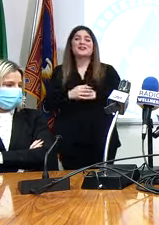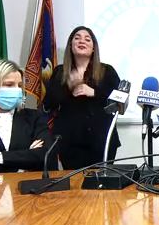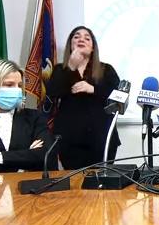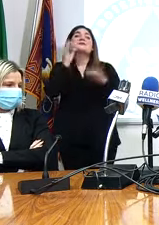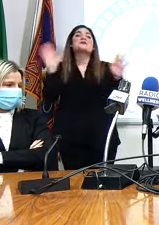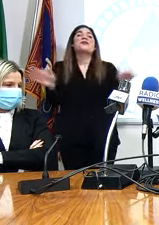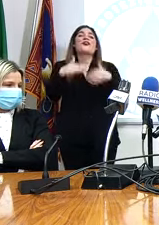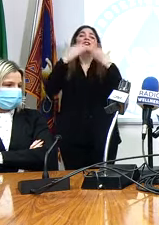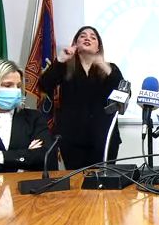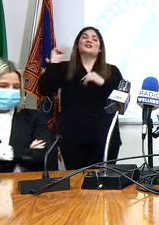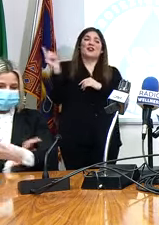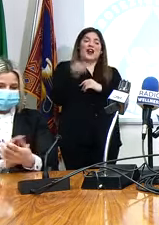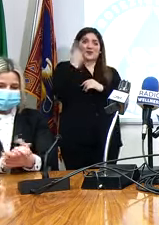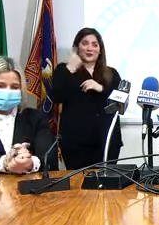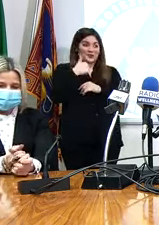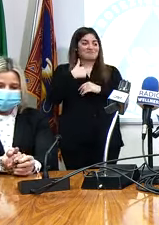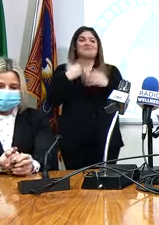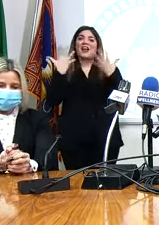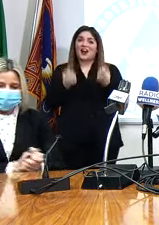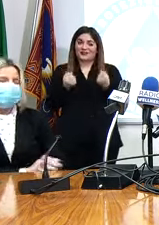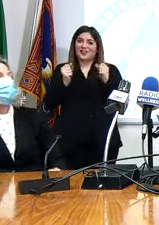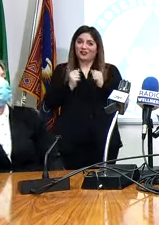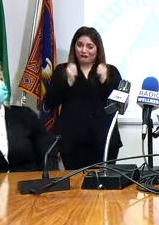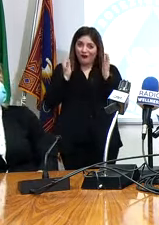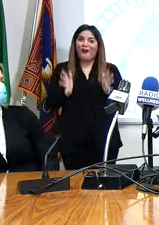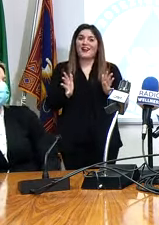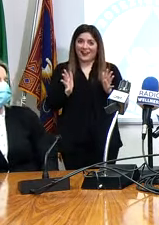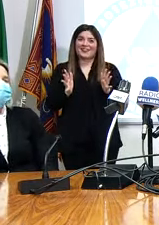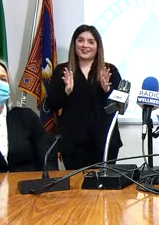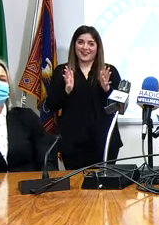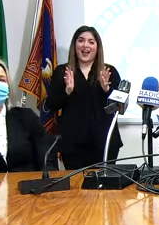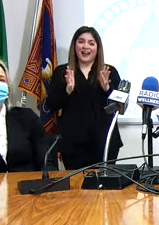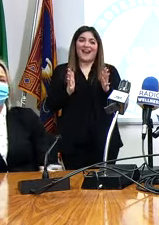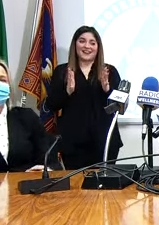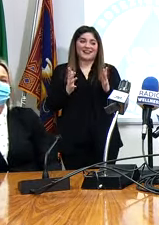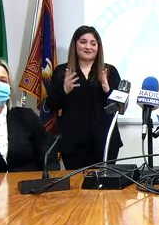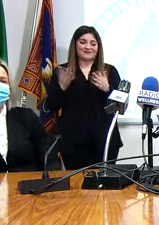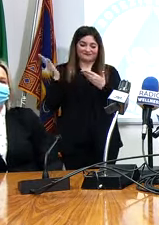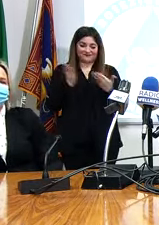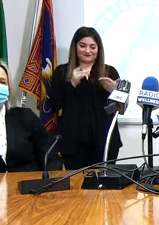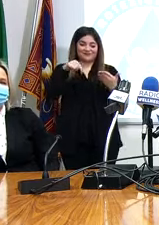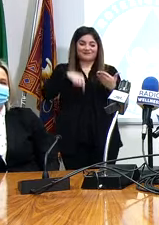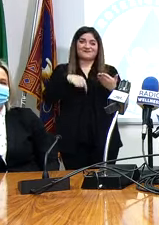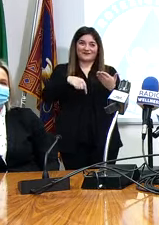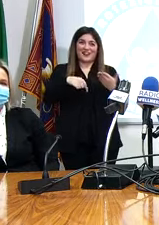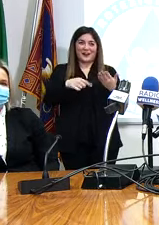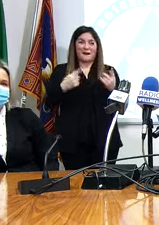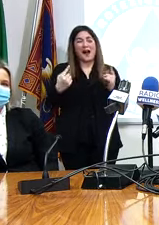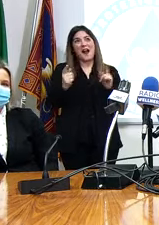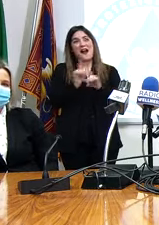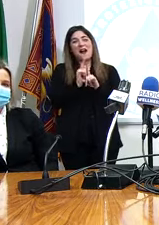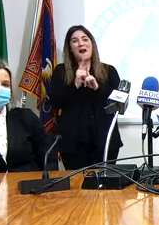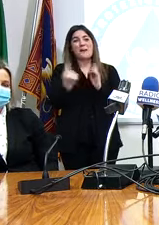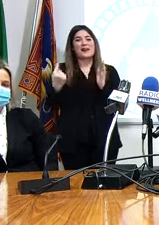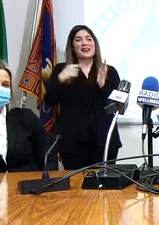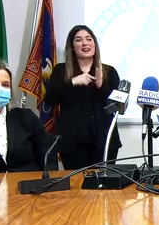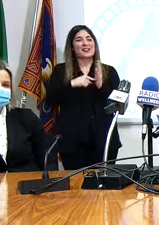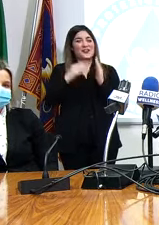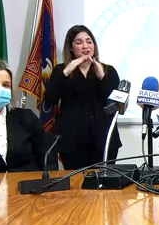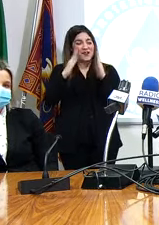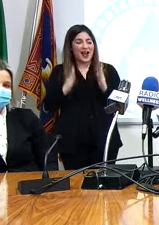Ho accettato volentieri, vengo sempre volentieri a casa, terra veneta, quindi l'invito mi ha fatto piacere, ho